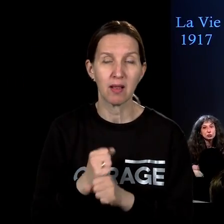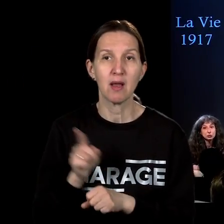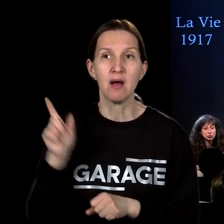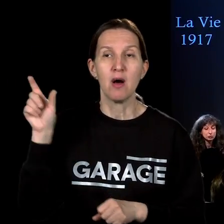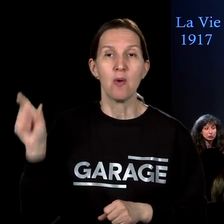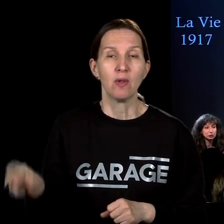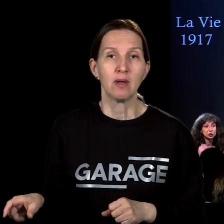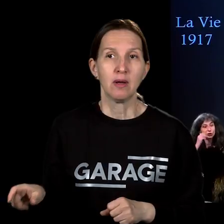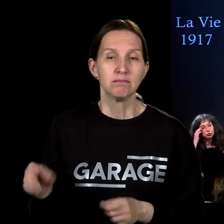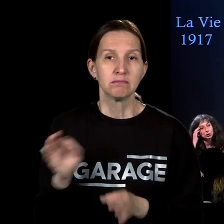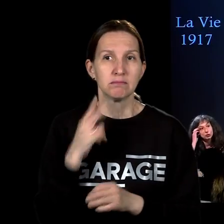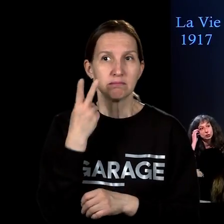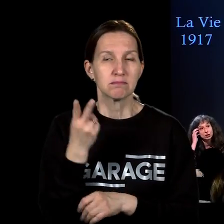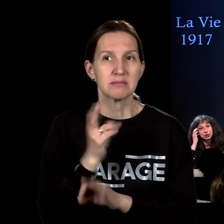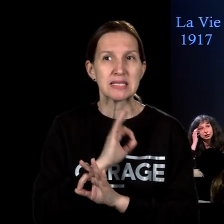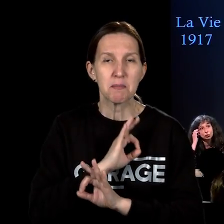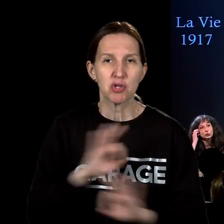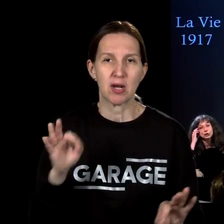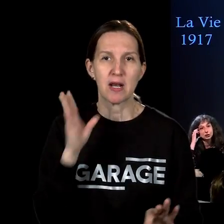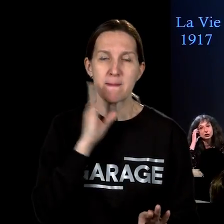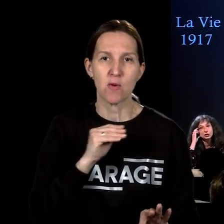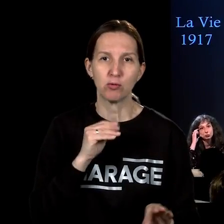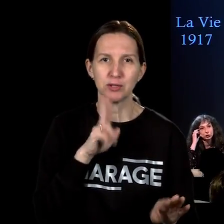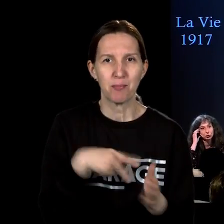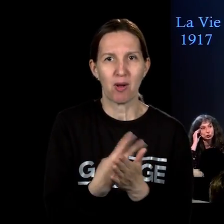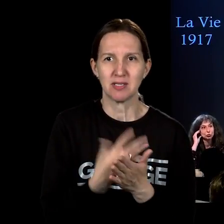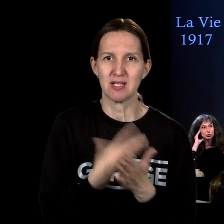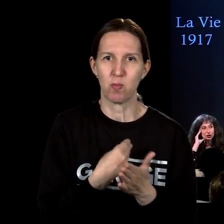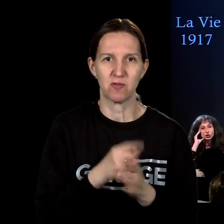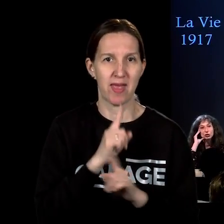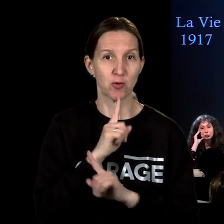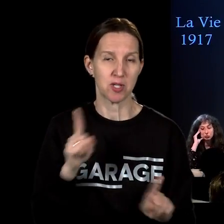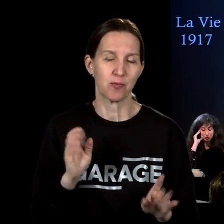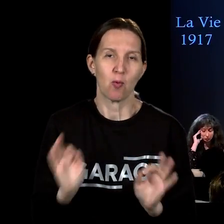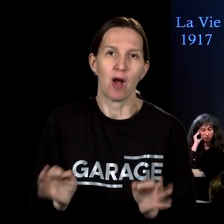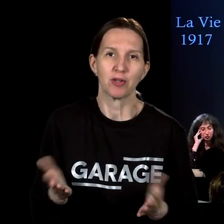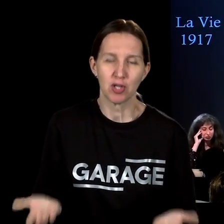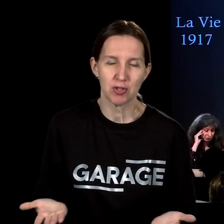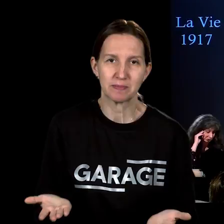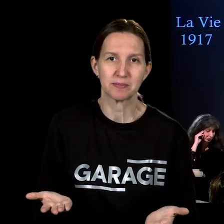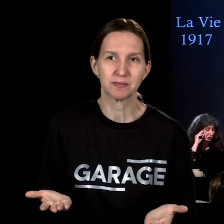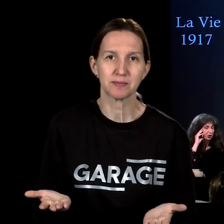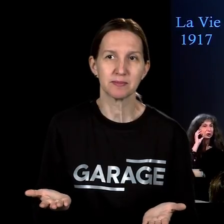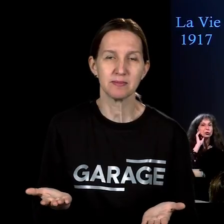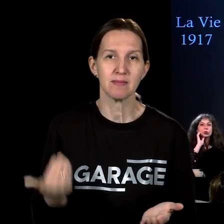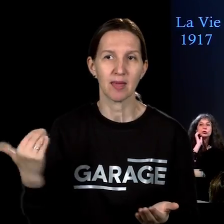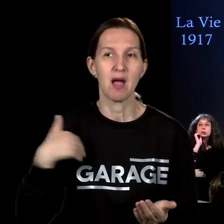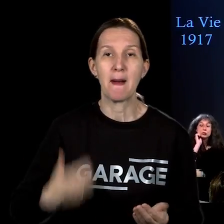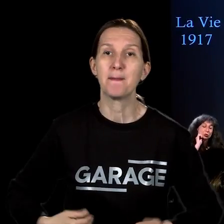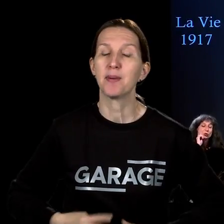он замечательно умеет подать собственный экзотизм, потому что, ну, конечно, как бы